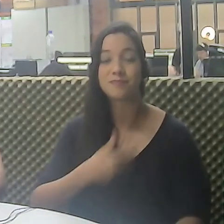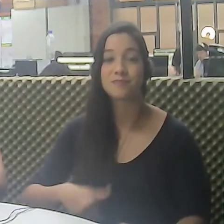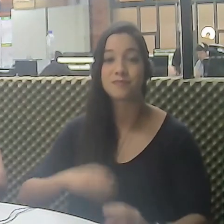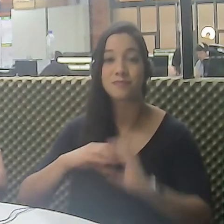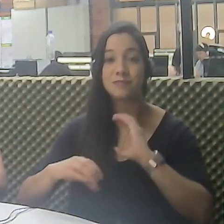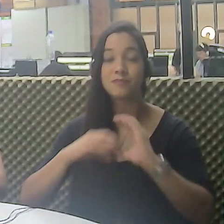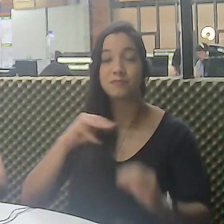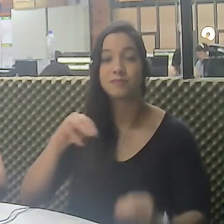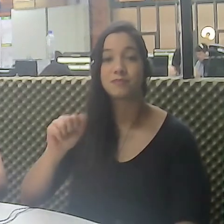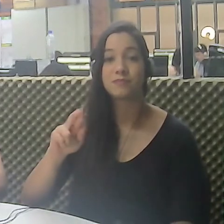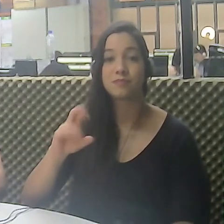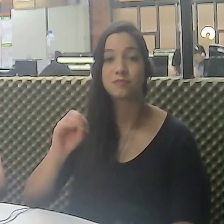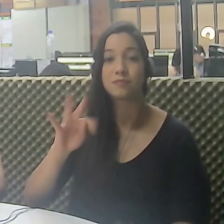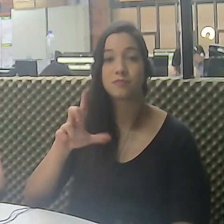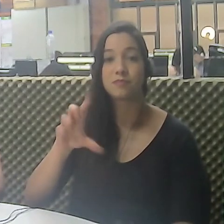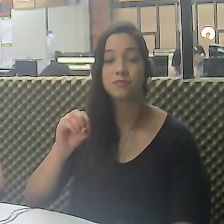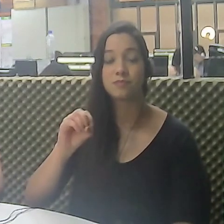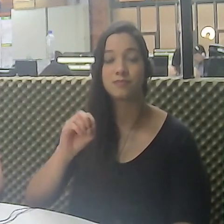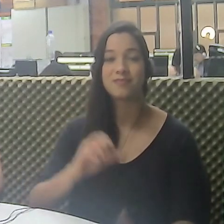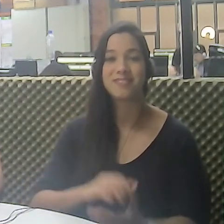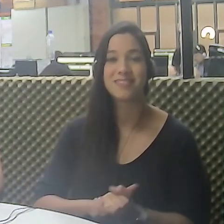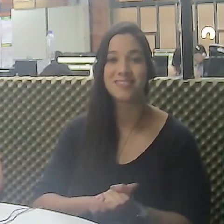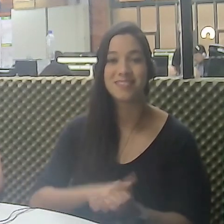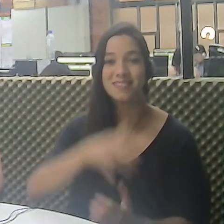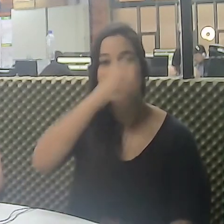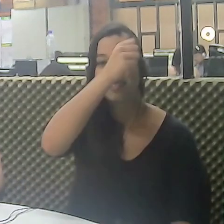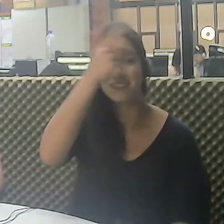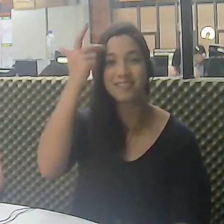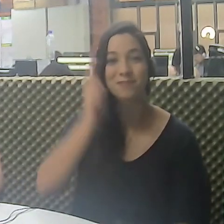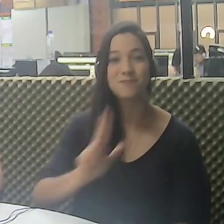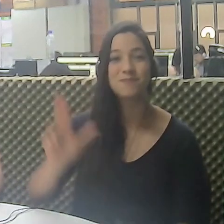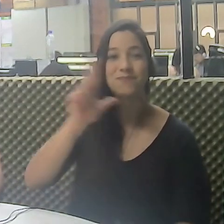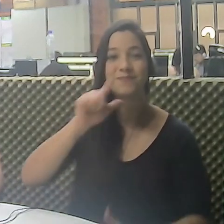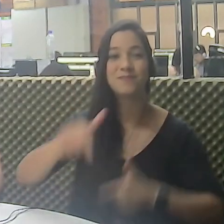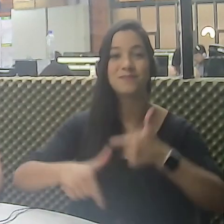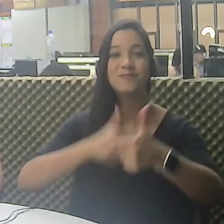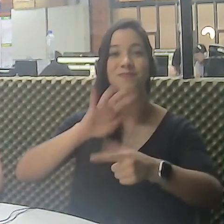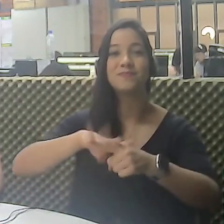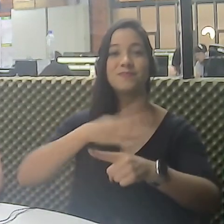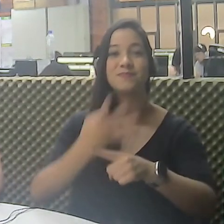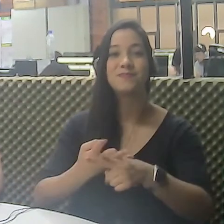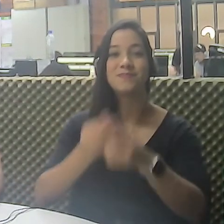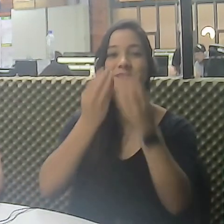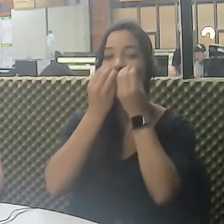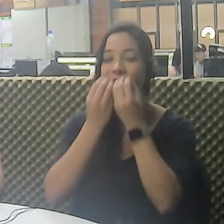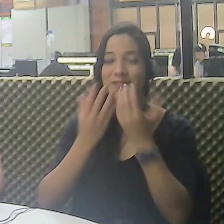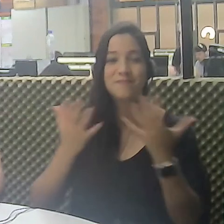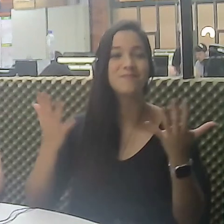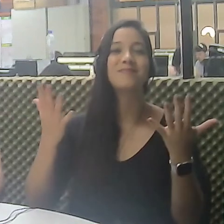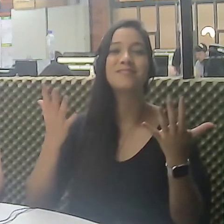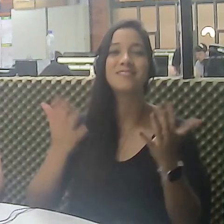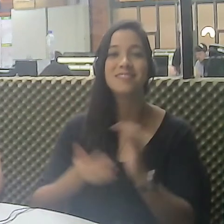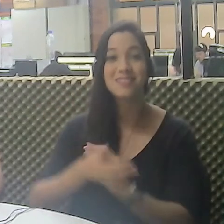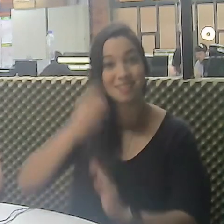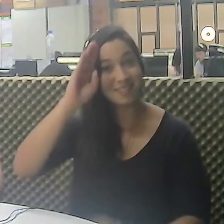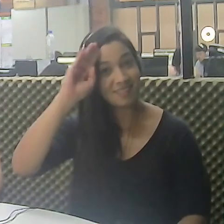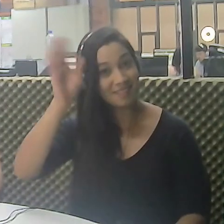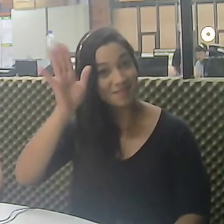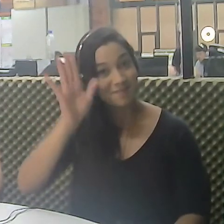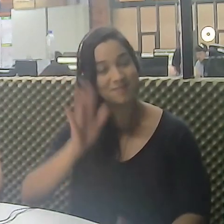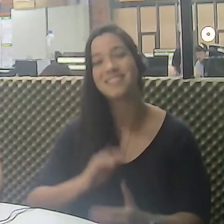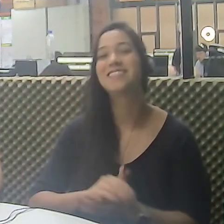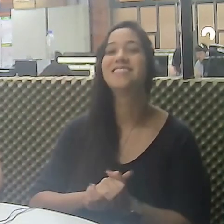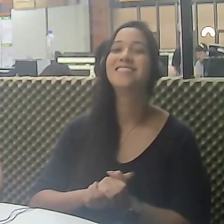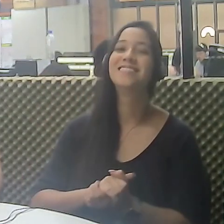Governo e Comunicação, Marco Túlio de Castro Kalimann. Prefeitura de Uberlândia. Fazer mais, fazer bem. Até